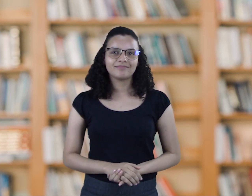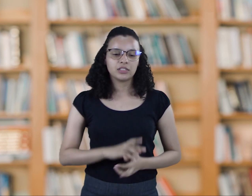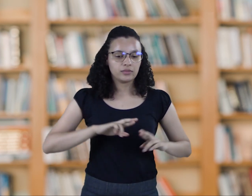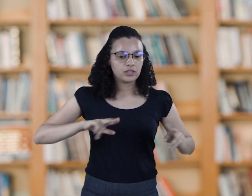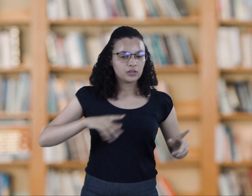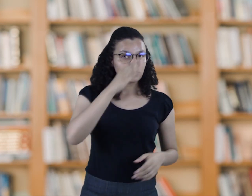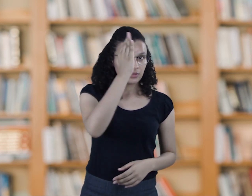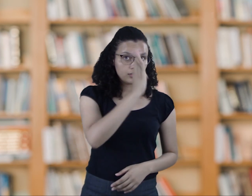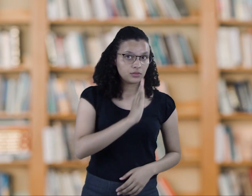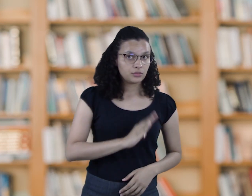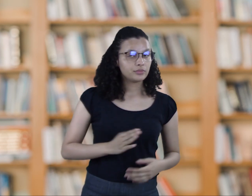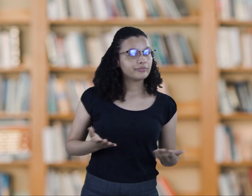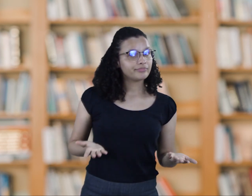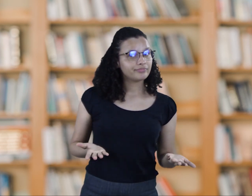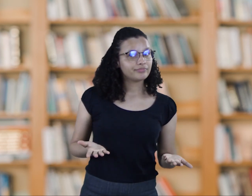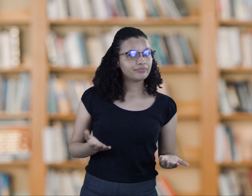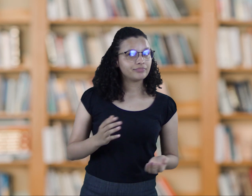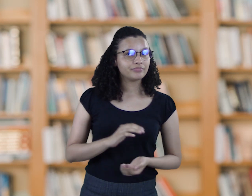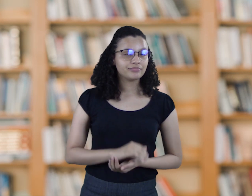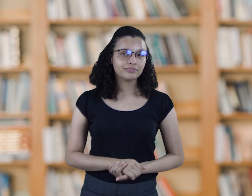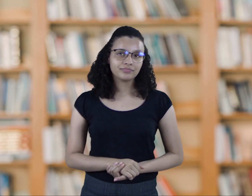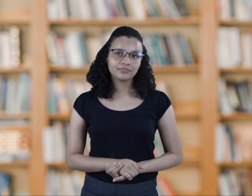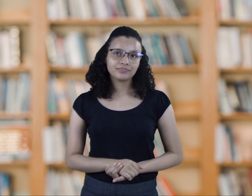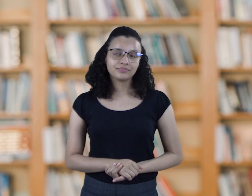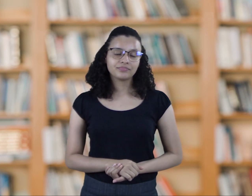pouco diferente do Brasil, não é?